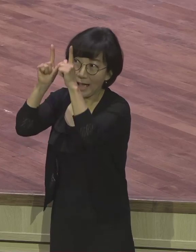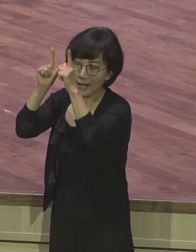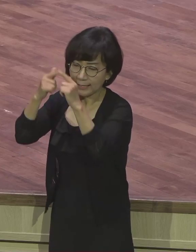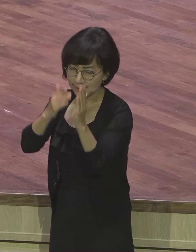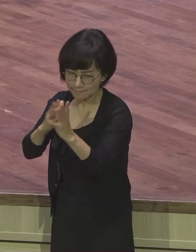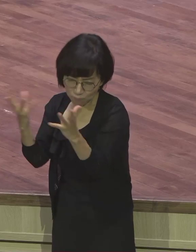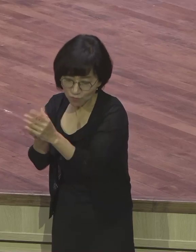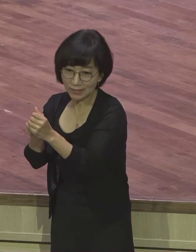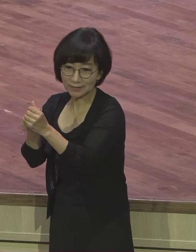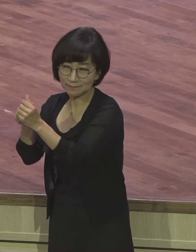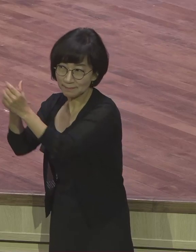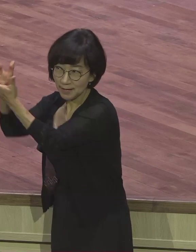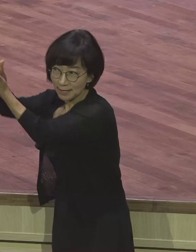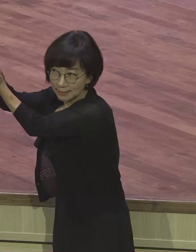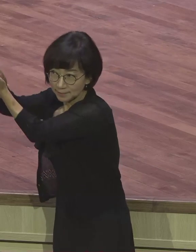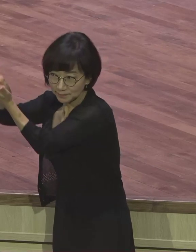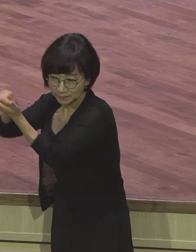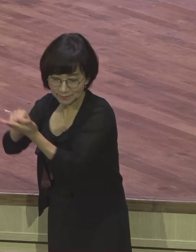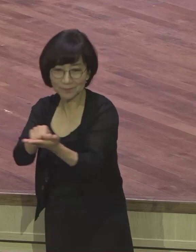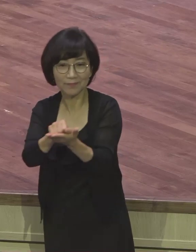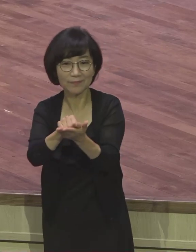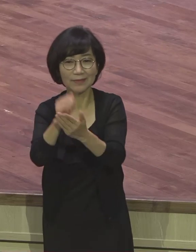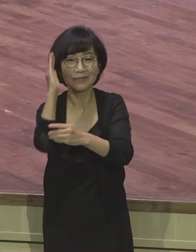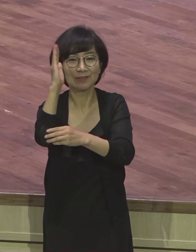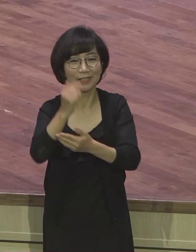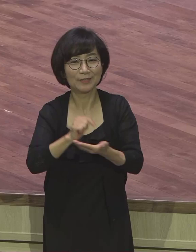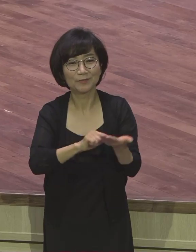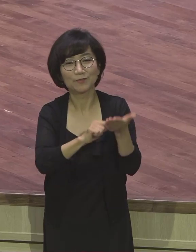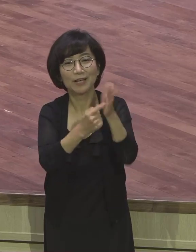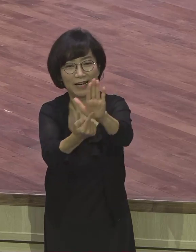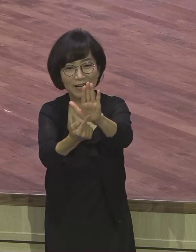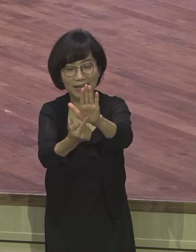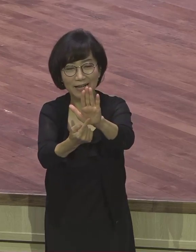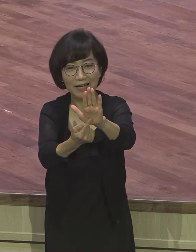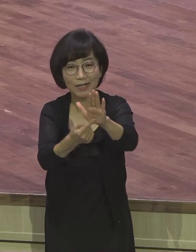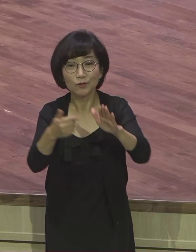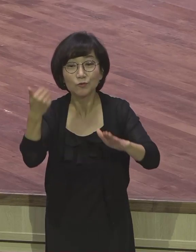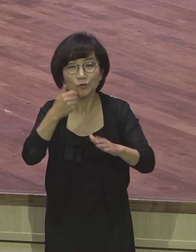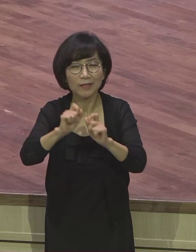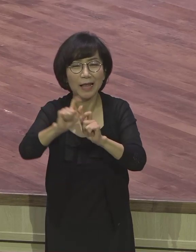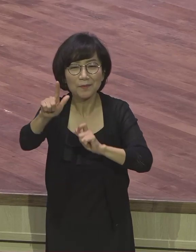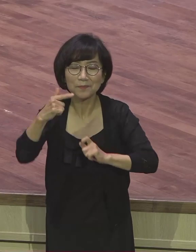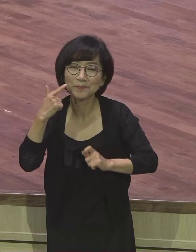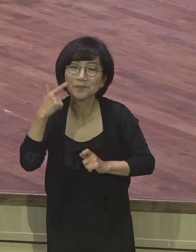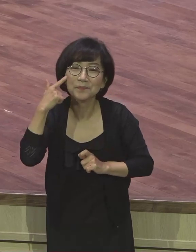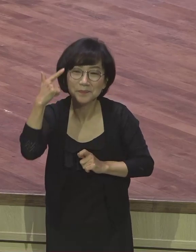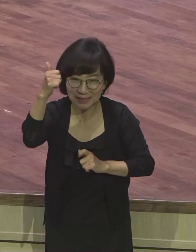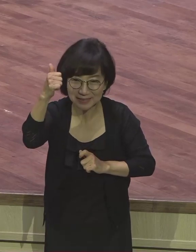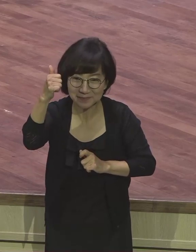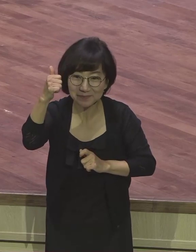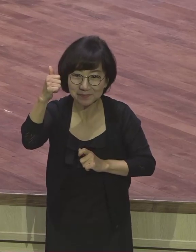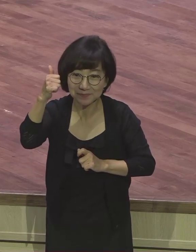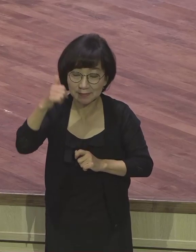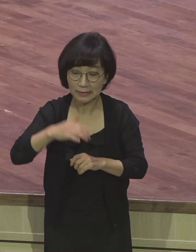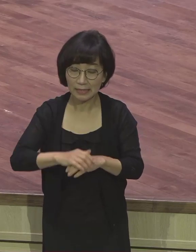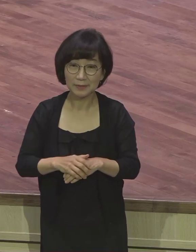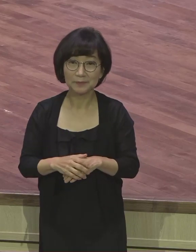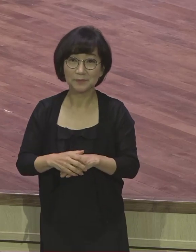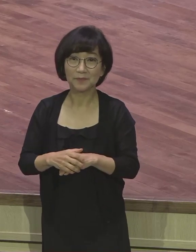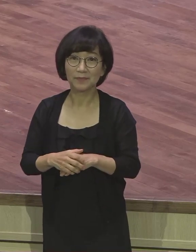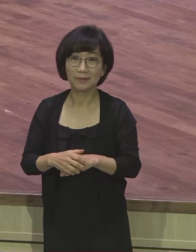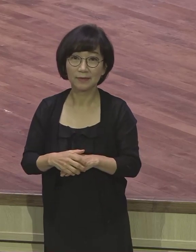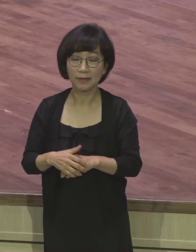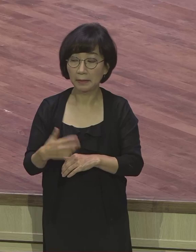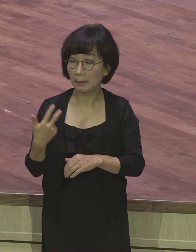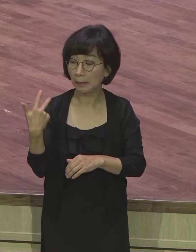정리가 되어지면서 말씀을 표현할 수 있는 사람 주로 목회자들이에요. 지난주에 그 저 국회의원 와서 교회